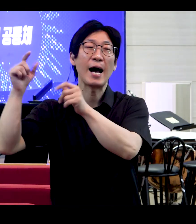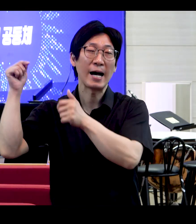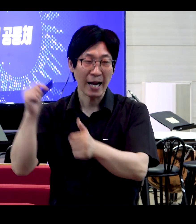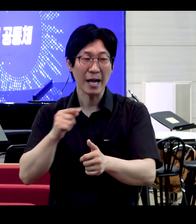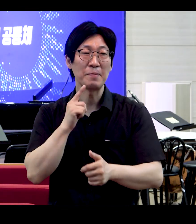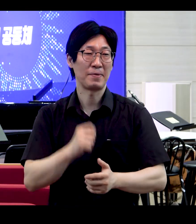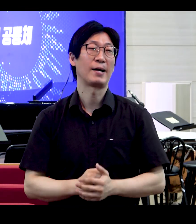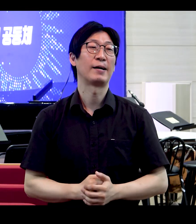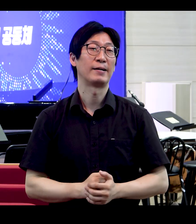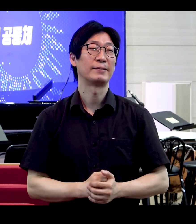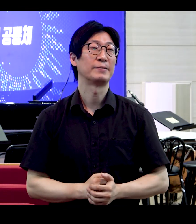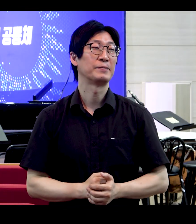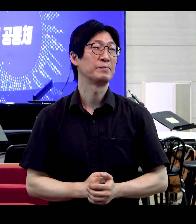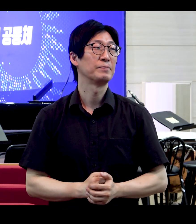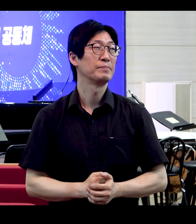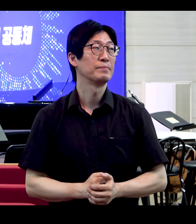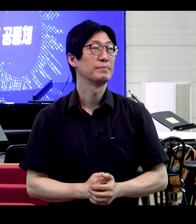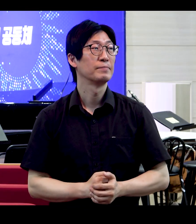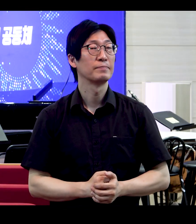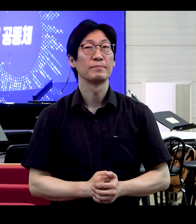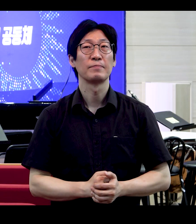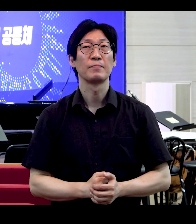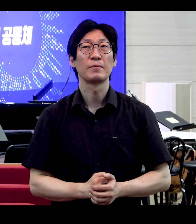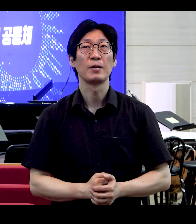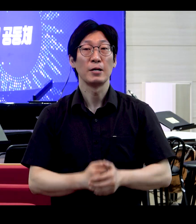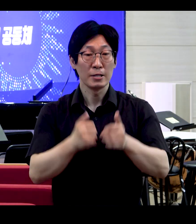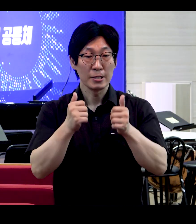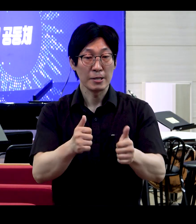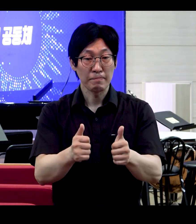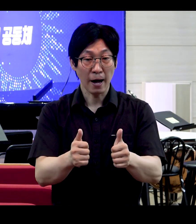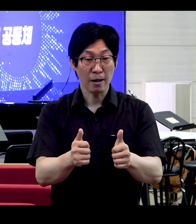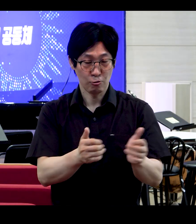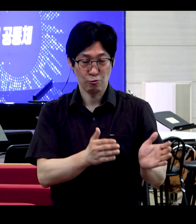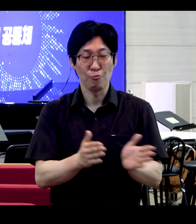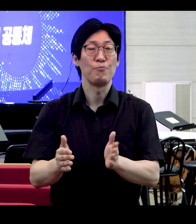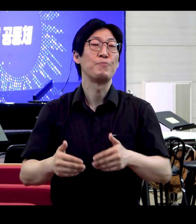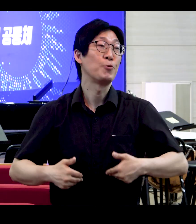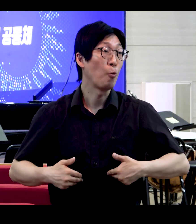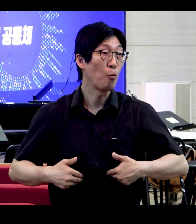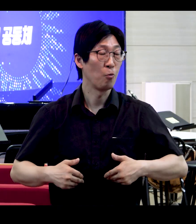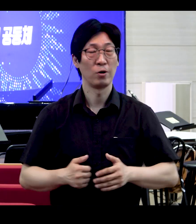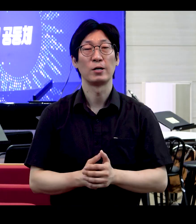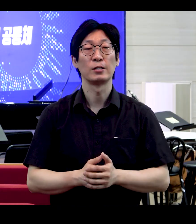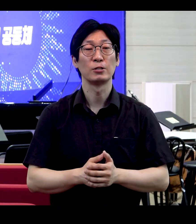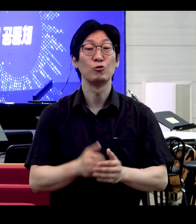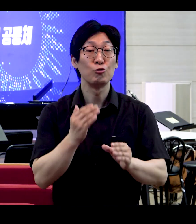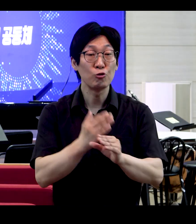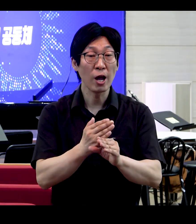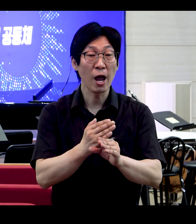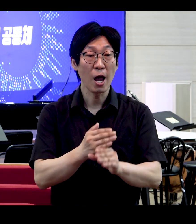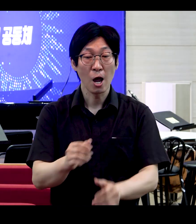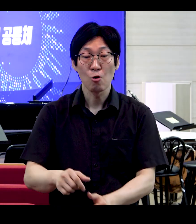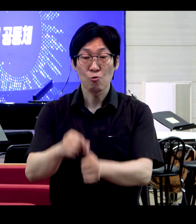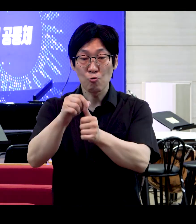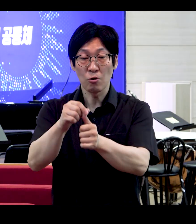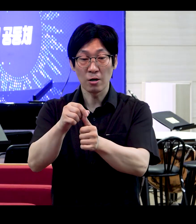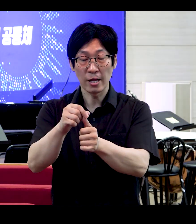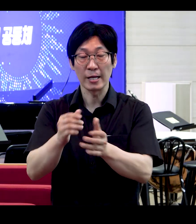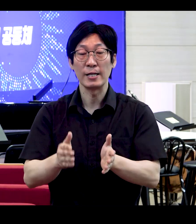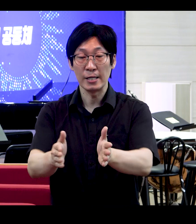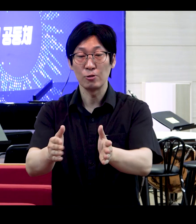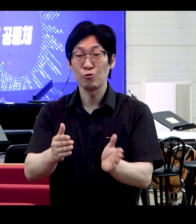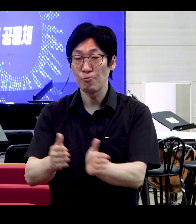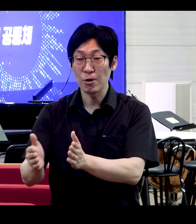이야기죠. 두 번째 인생을 살라. 심판을 대비하고 그 가운데 구원의 길을